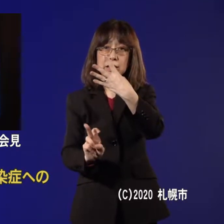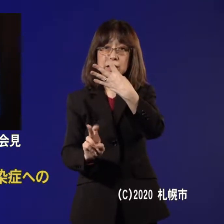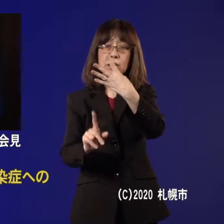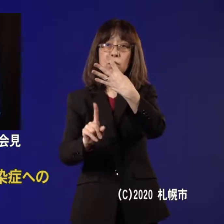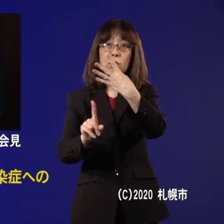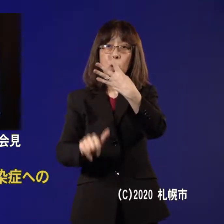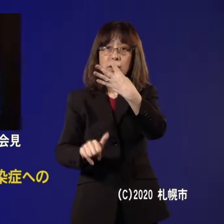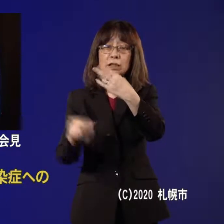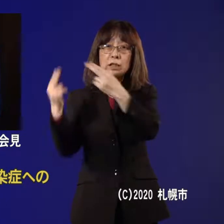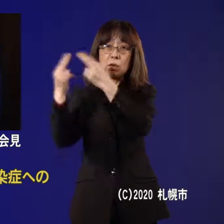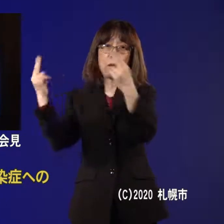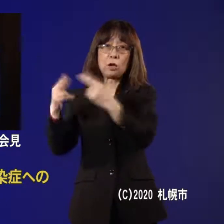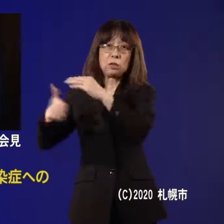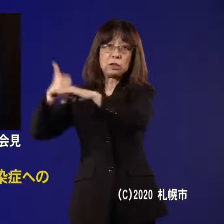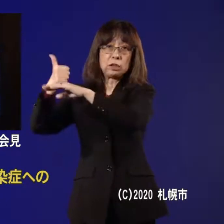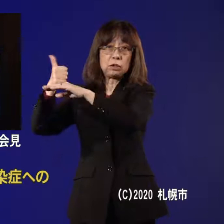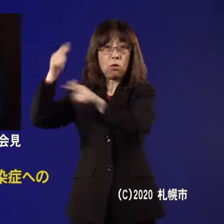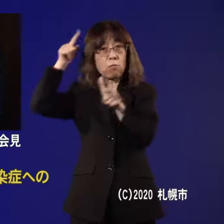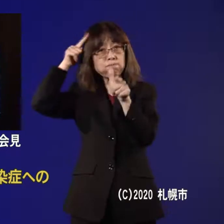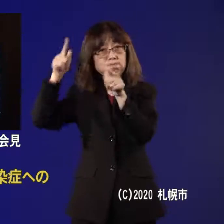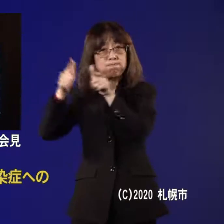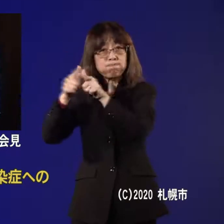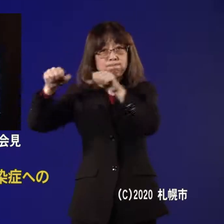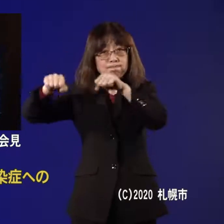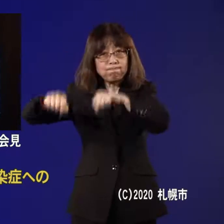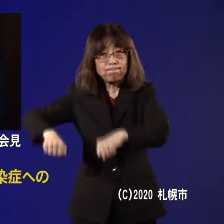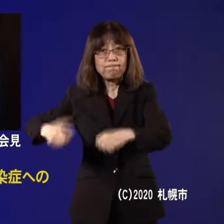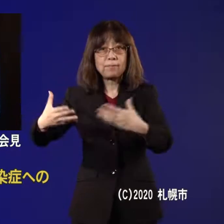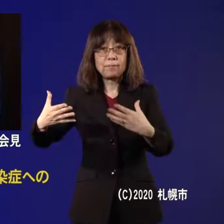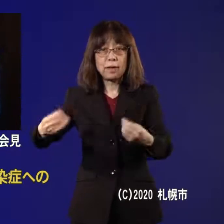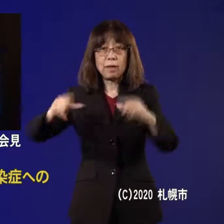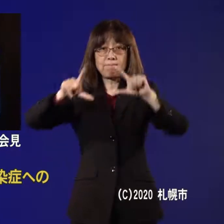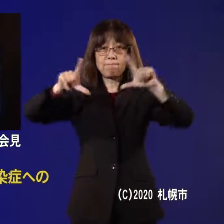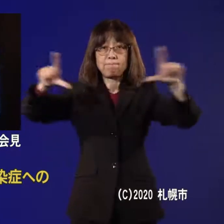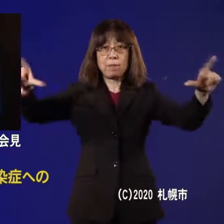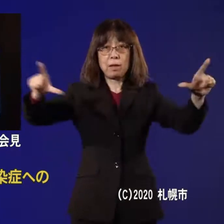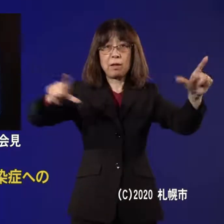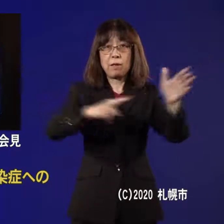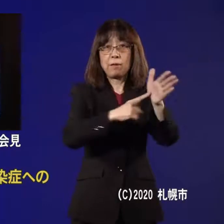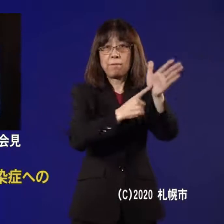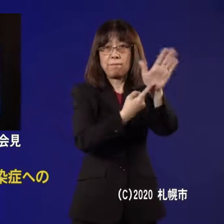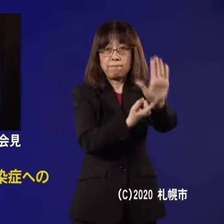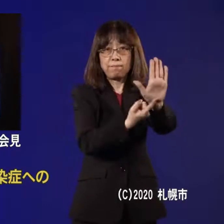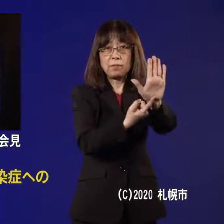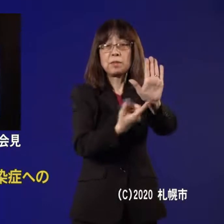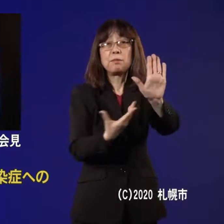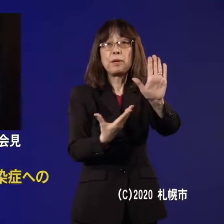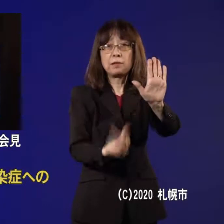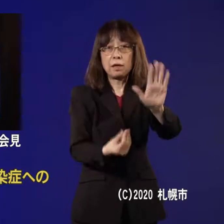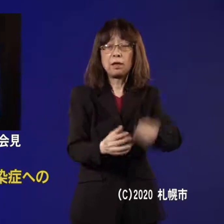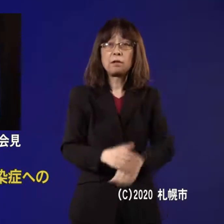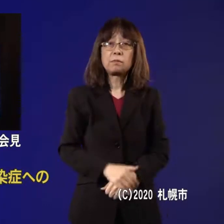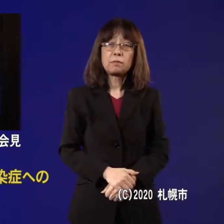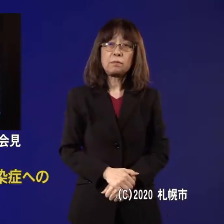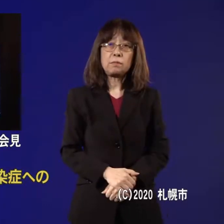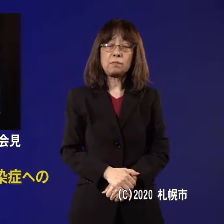知事と合意をいたしまして、この発出をしたというところでございます。